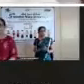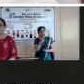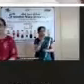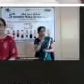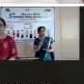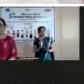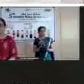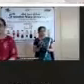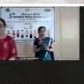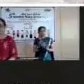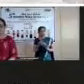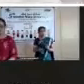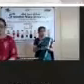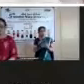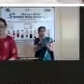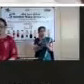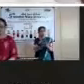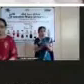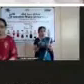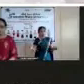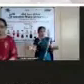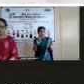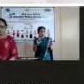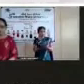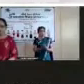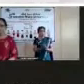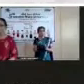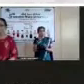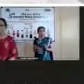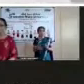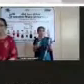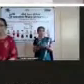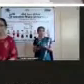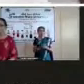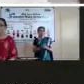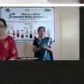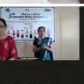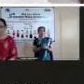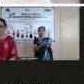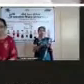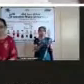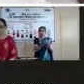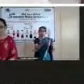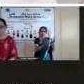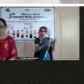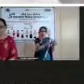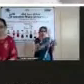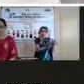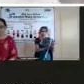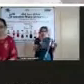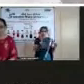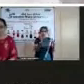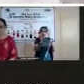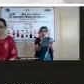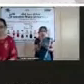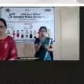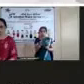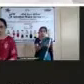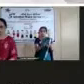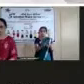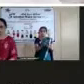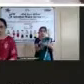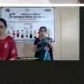में इस कार्यक्रम को अभियान बनाया। हमारा सामाजिक न्याय और अधिकारिता मंत्रालय का जो दिव्यांगजन सशक्तिकरण विभाग है, वो विभाग